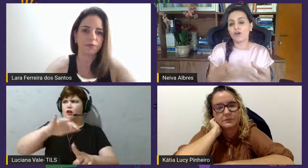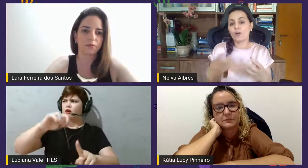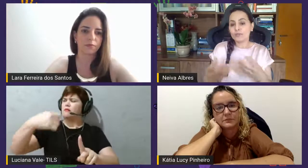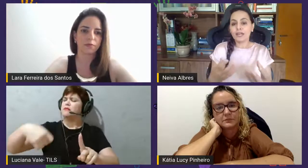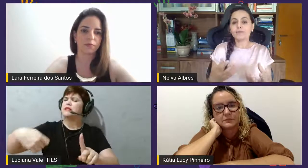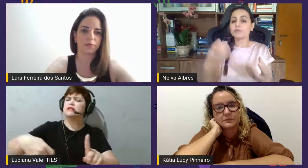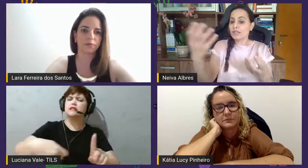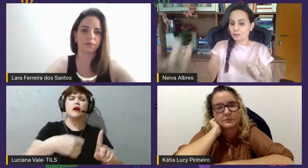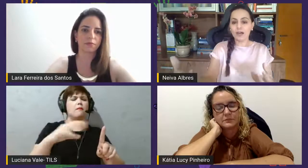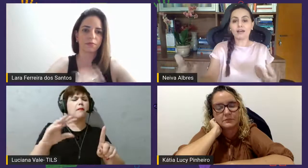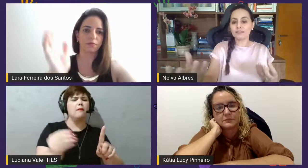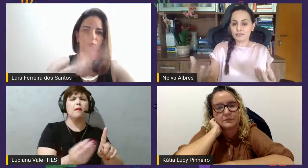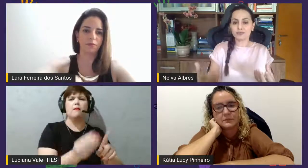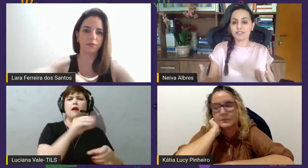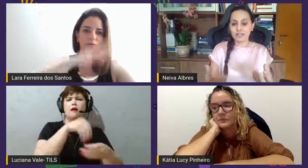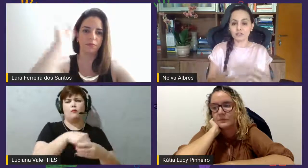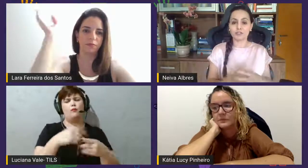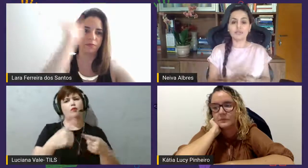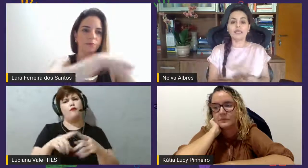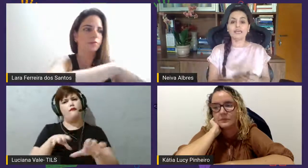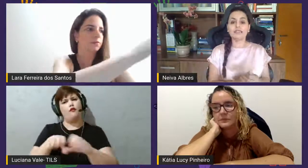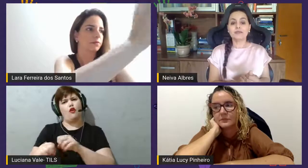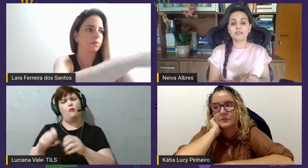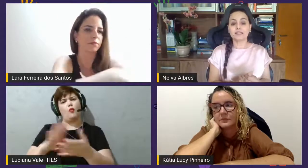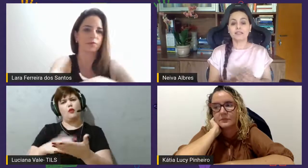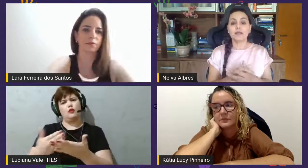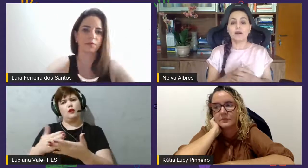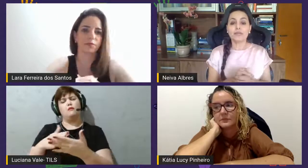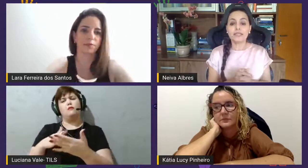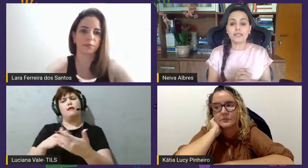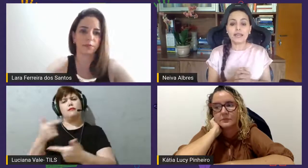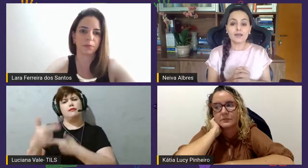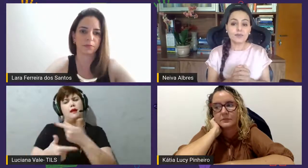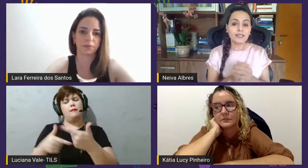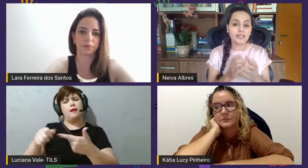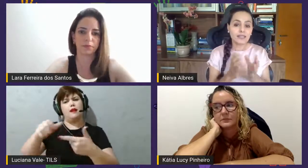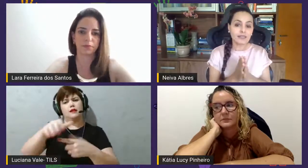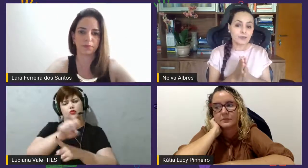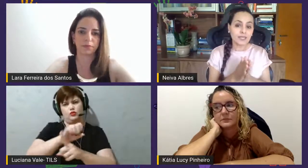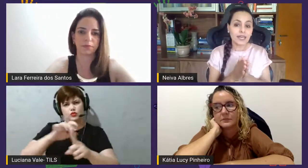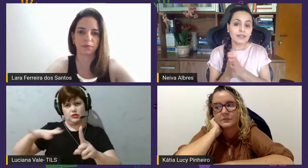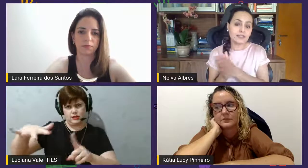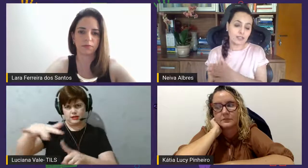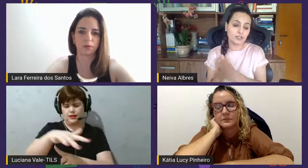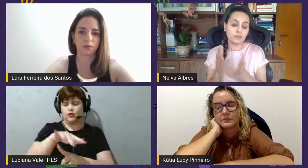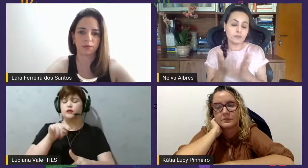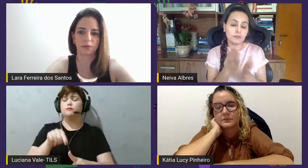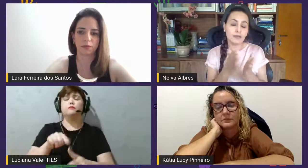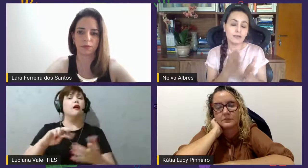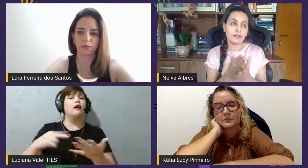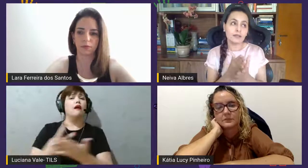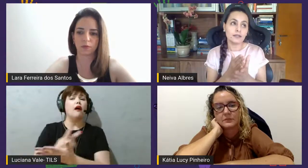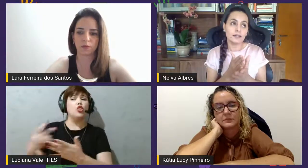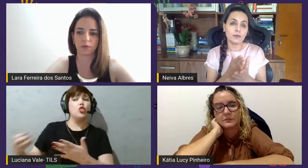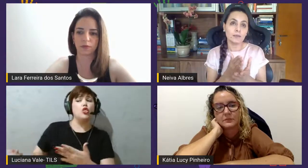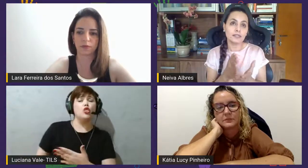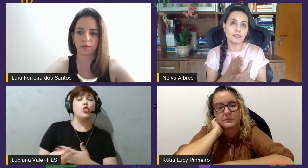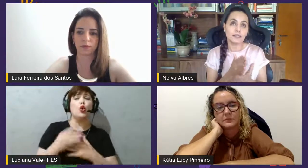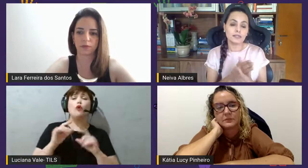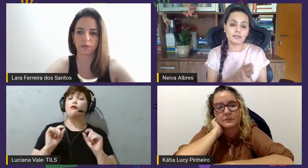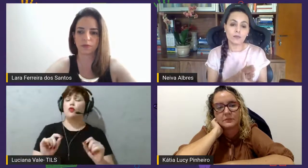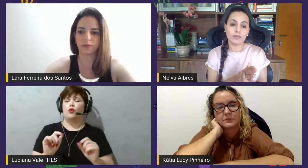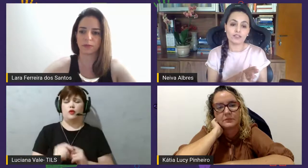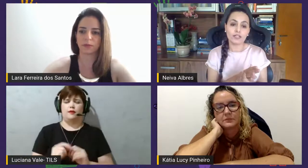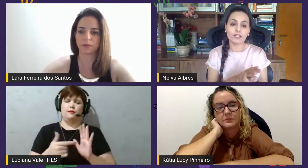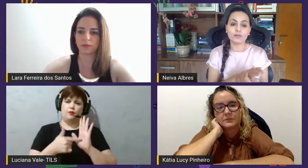você forma um intérprete para atuar nessa sociedade. Então, assim, o que é recente? Eu